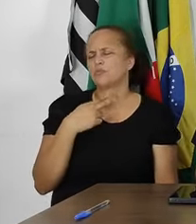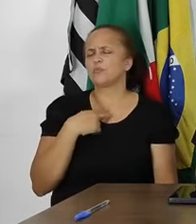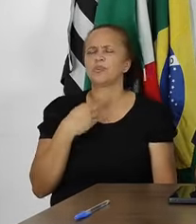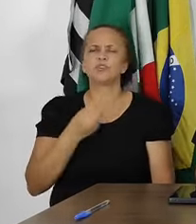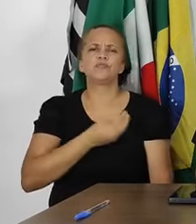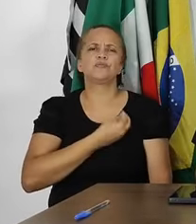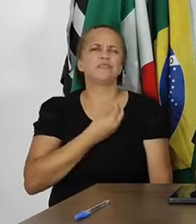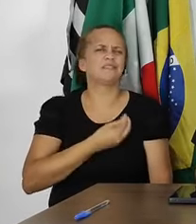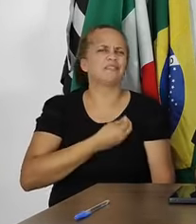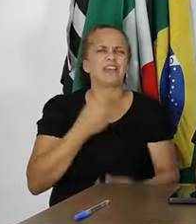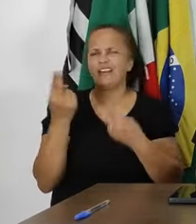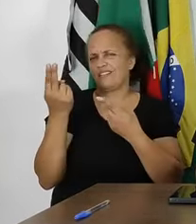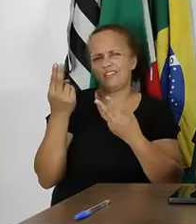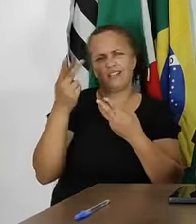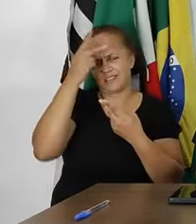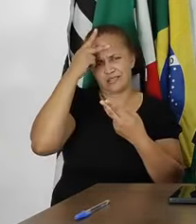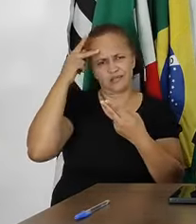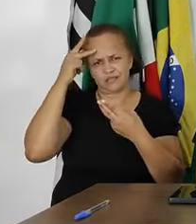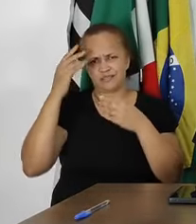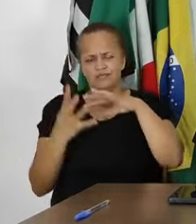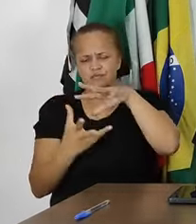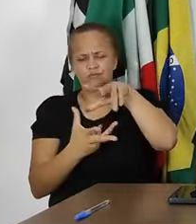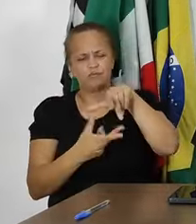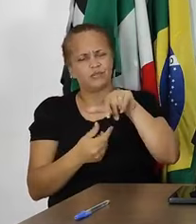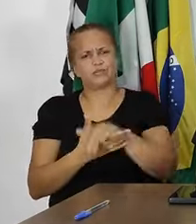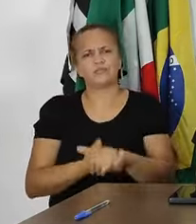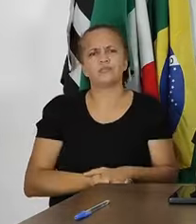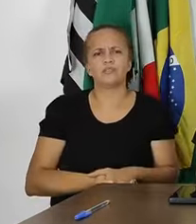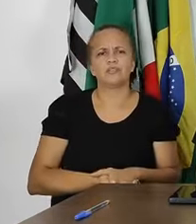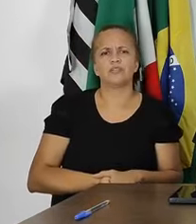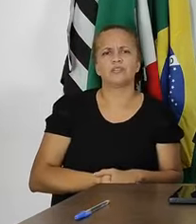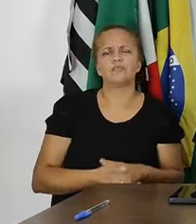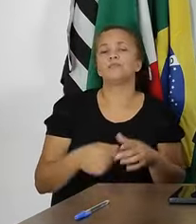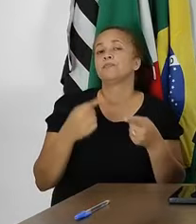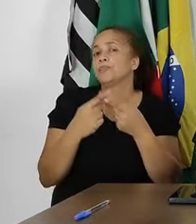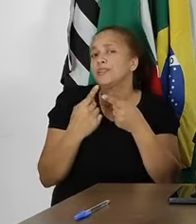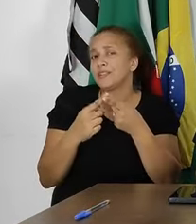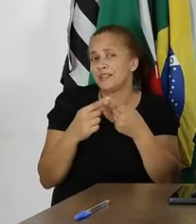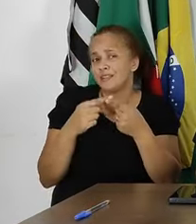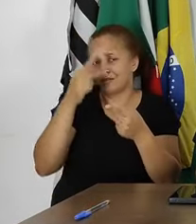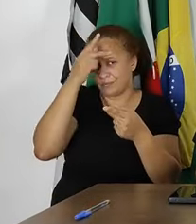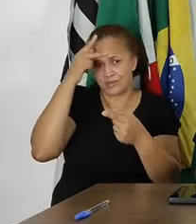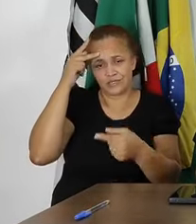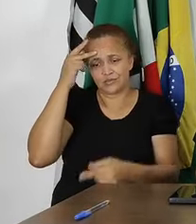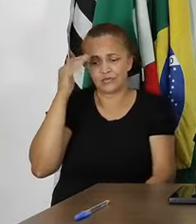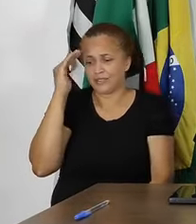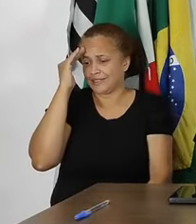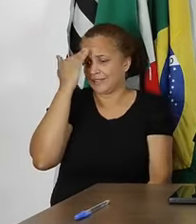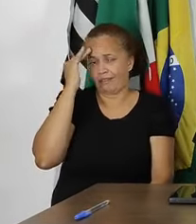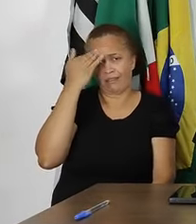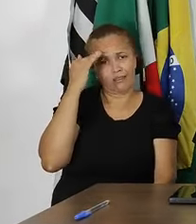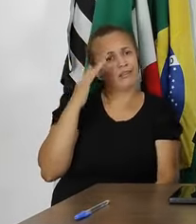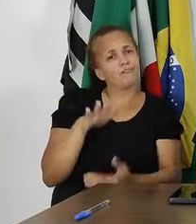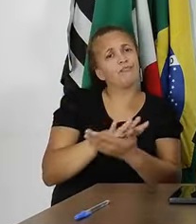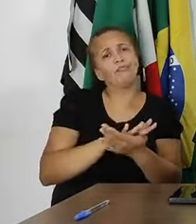seus próprios pensamentos. Como que eles andam? Obscurecidos de entendimento,